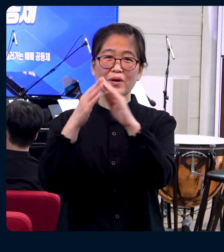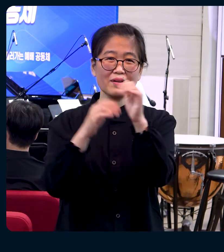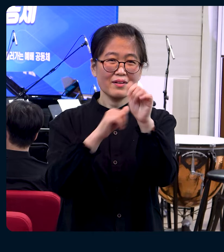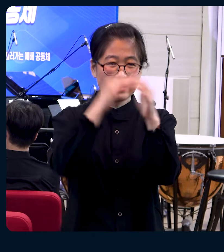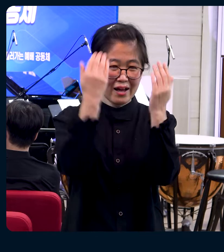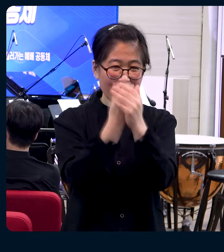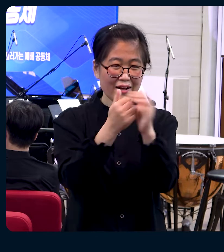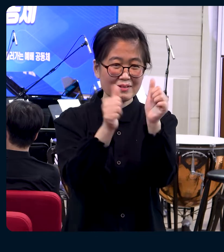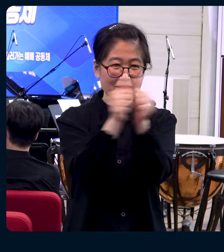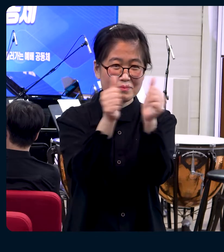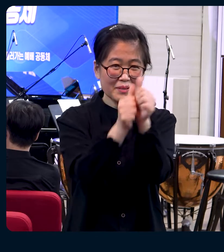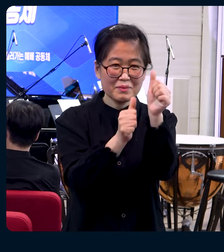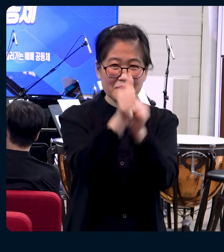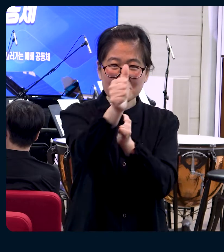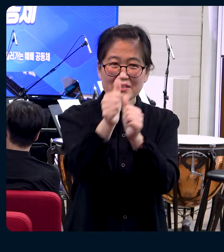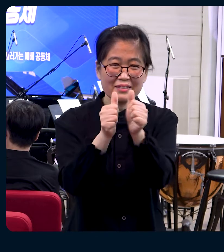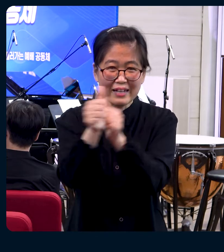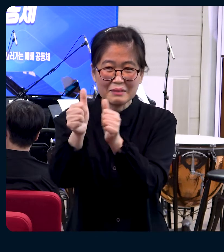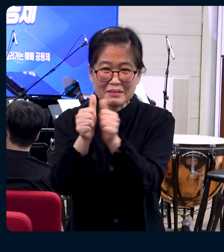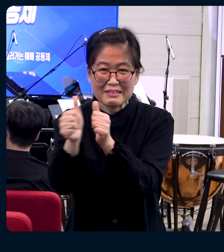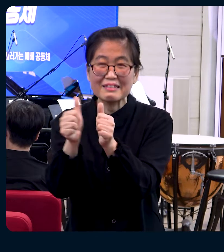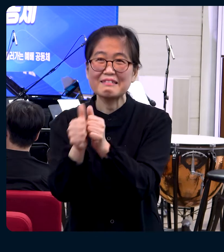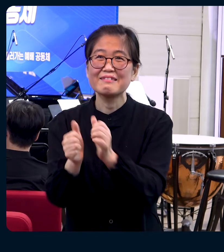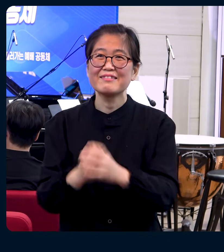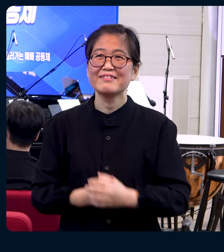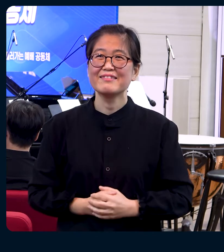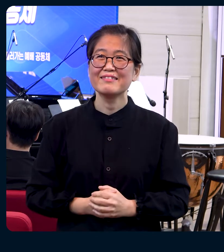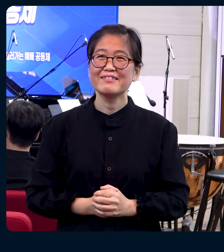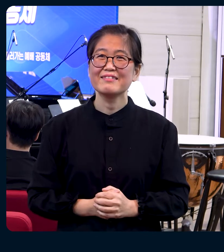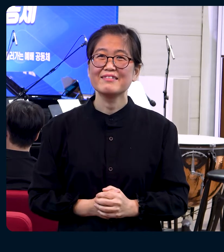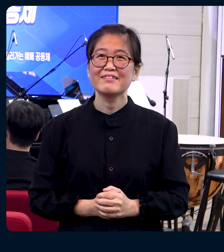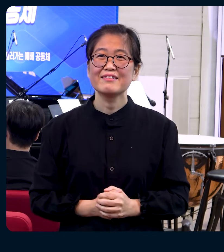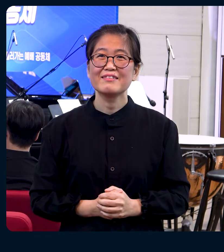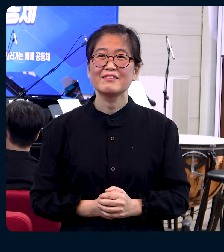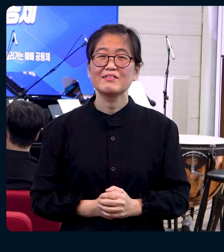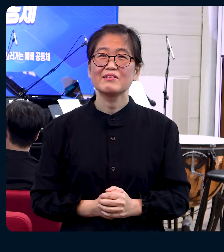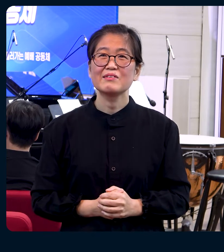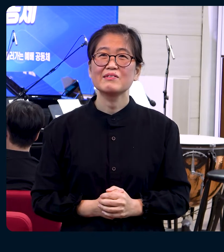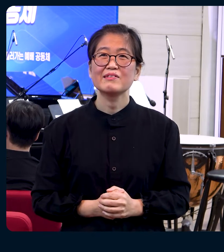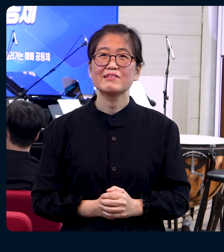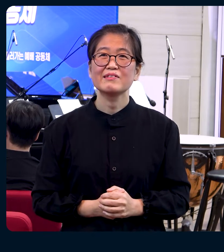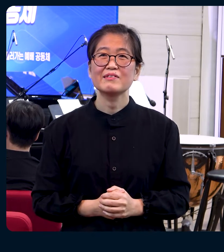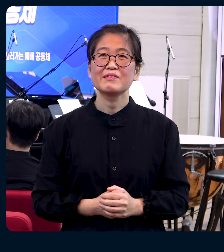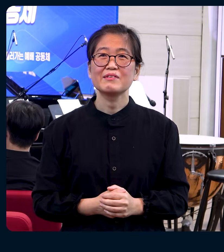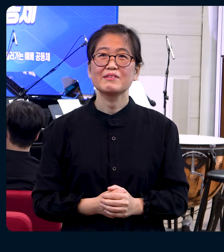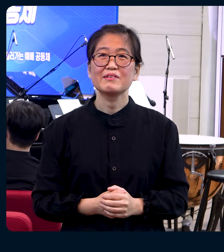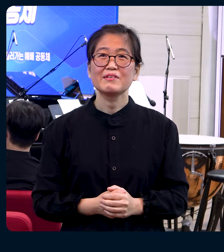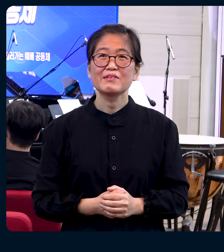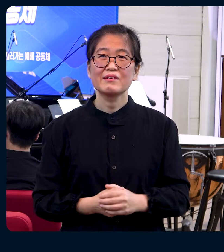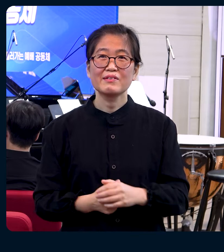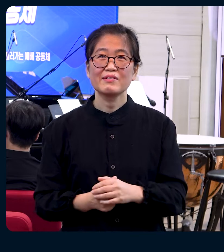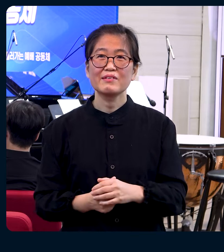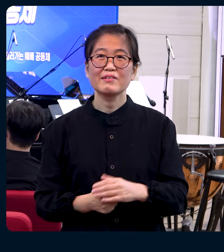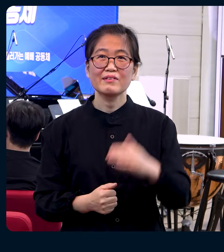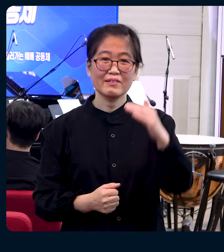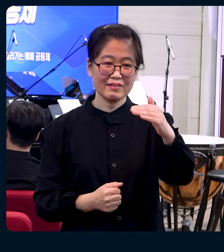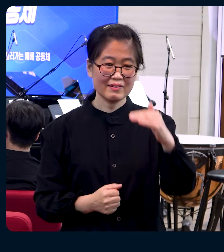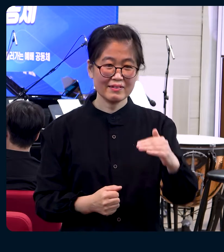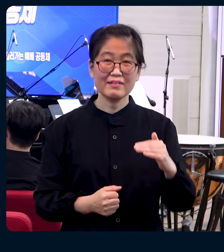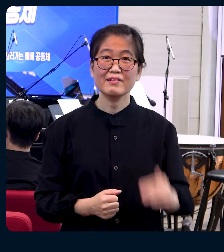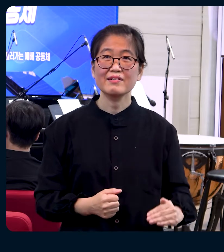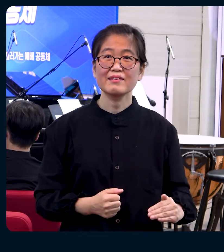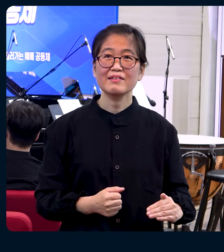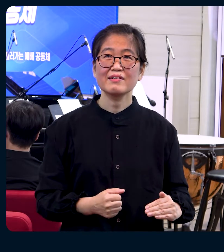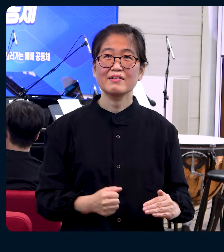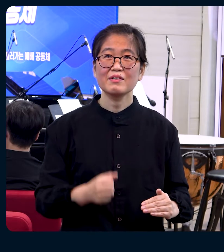이 교회는 다 이렇게 잘생기셨습니까? 이쪽으로 와서 주면 되겠어요. 예. 예. 한 계단씩 내려가시면 돼요.